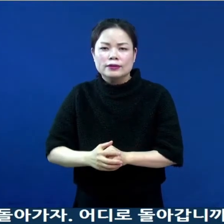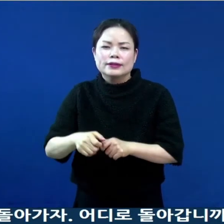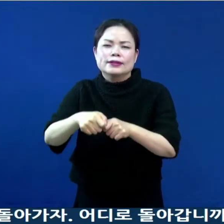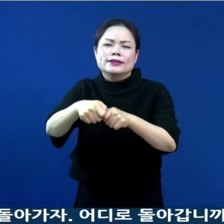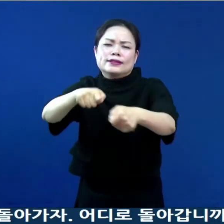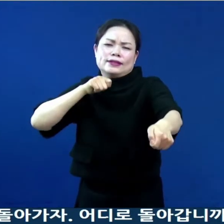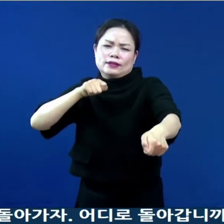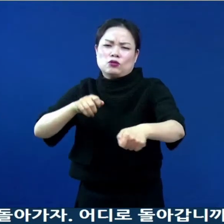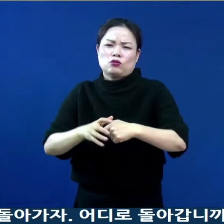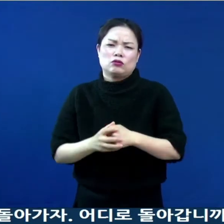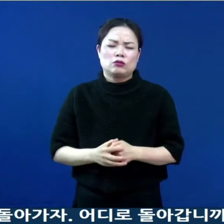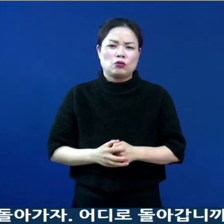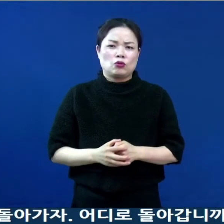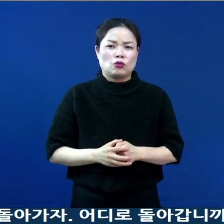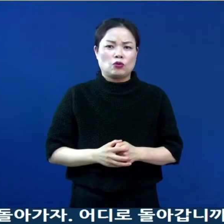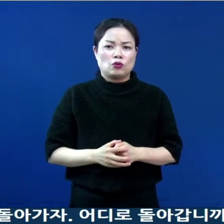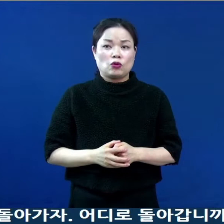찢으셨으나.